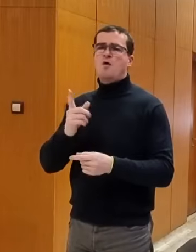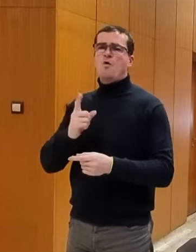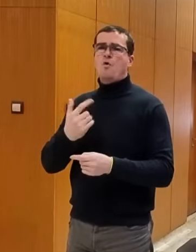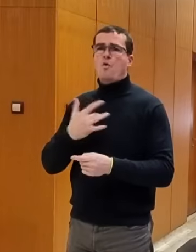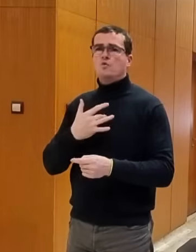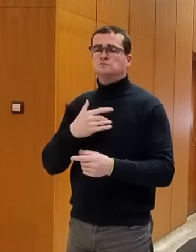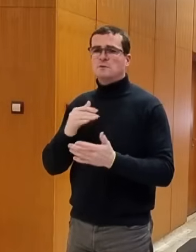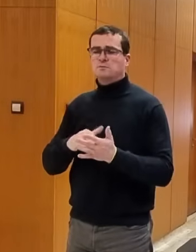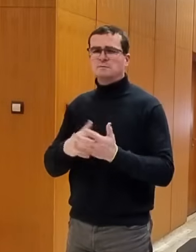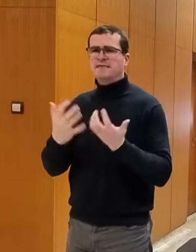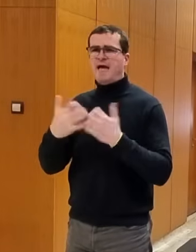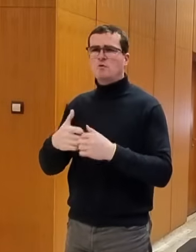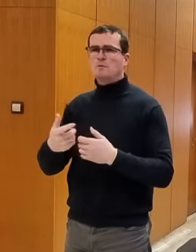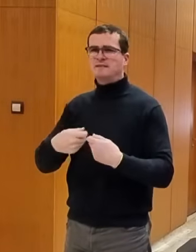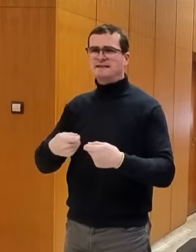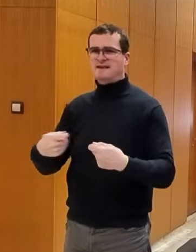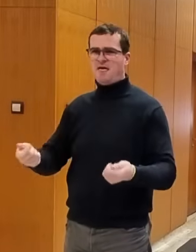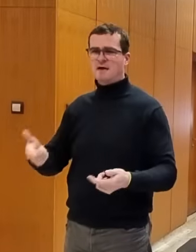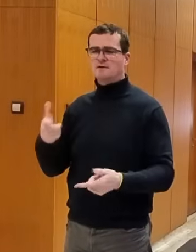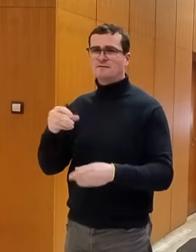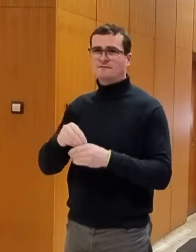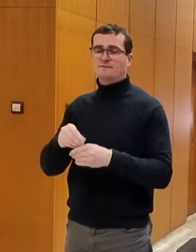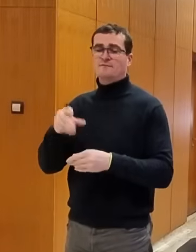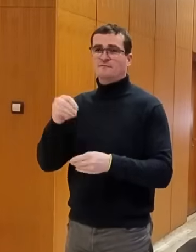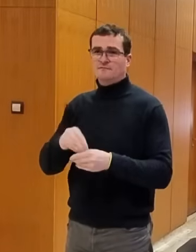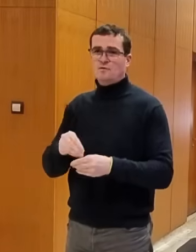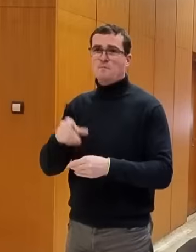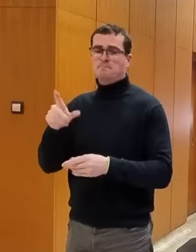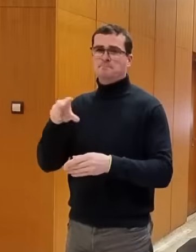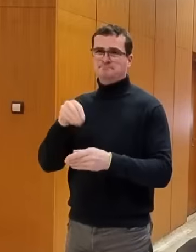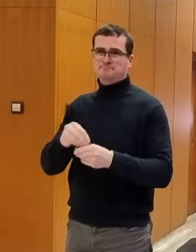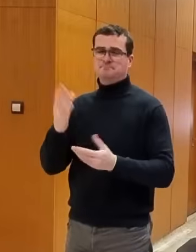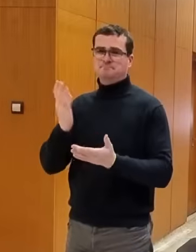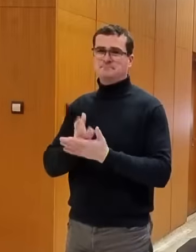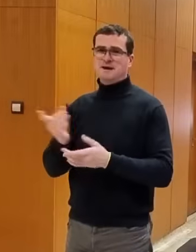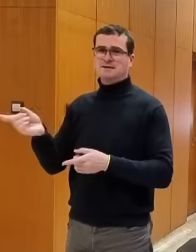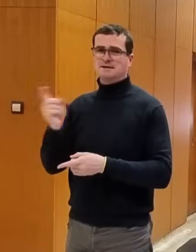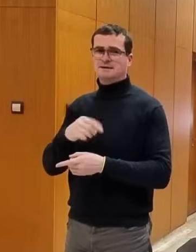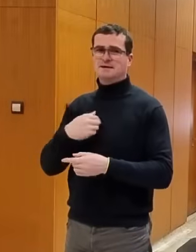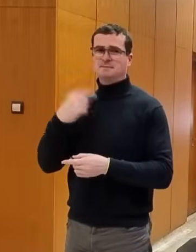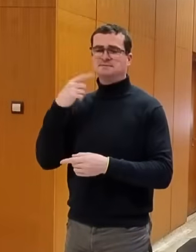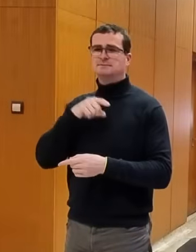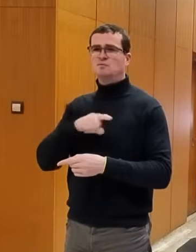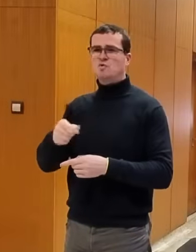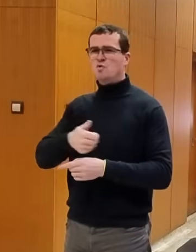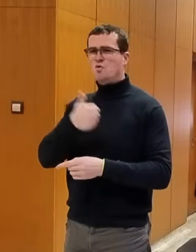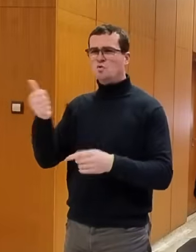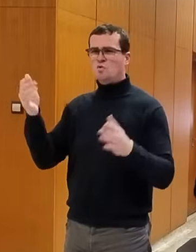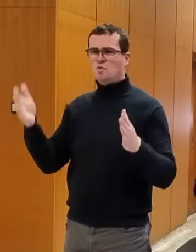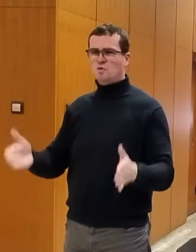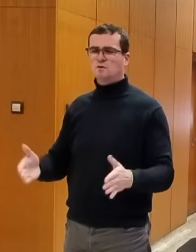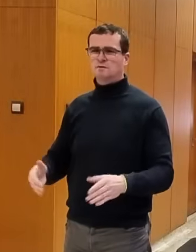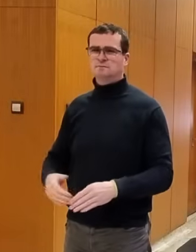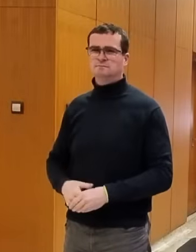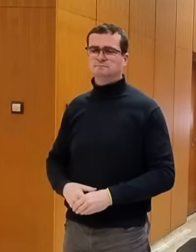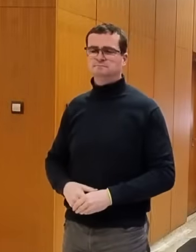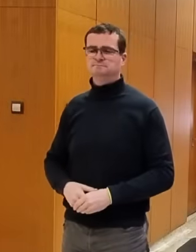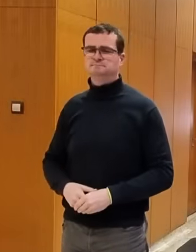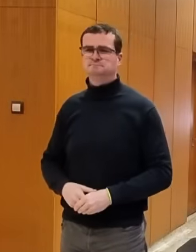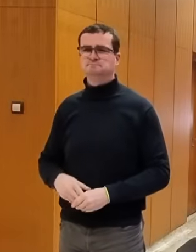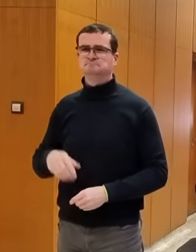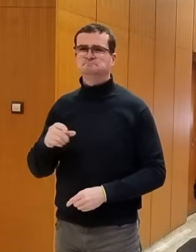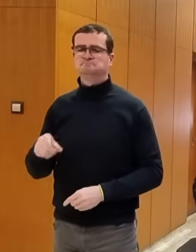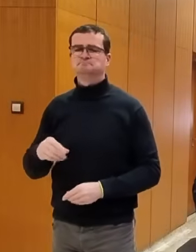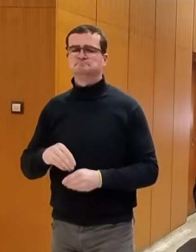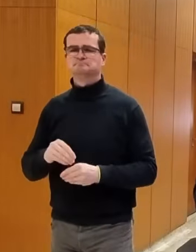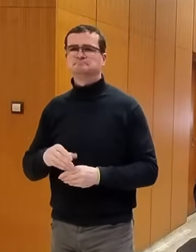potrebu, nebude automaticky dealer. O to išlo. A v tým pádom sa dostáva do tej sazby, ktorá bola, myslím, že tam je do jedného roka alebo takým nejakým v tej základnej